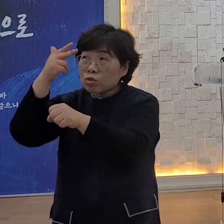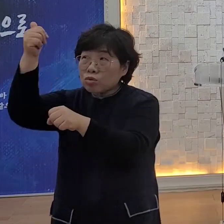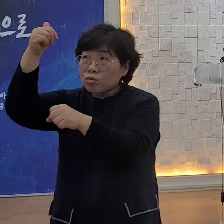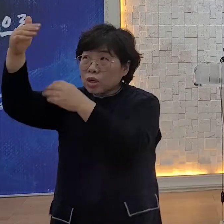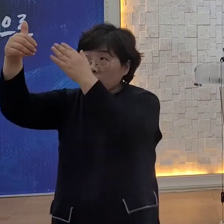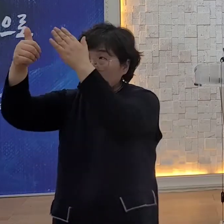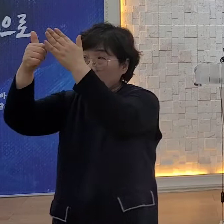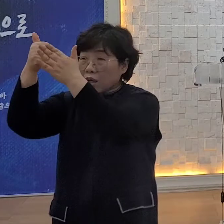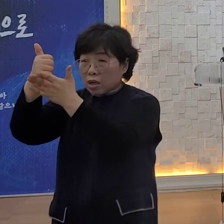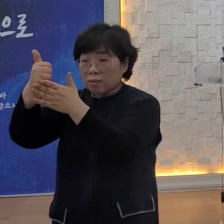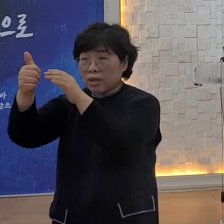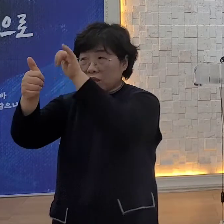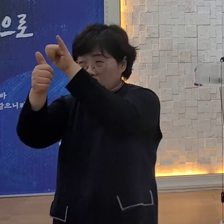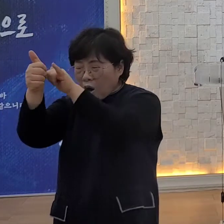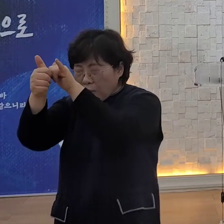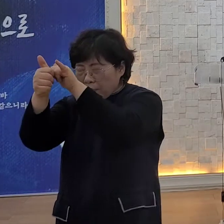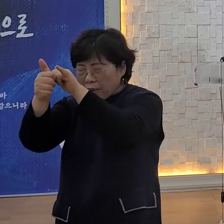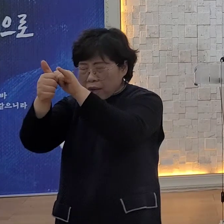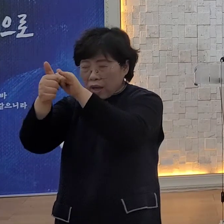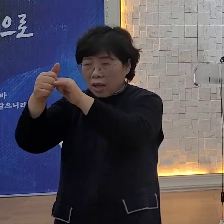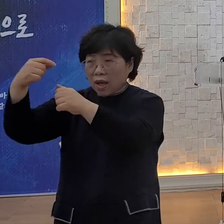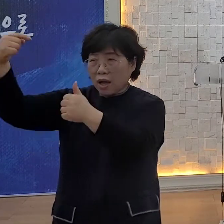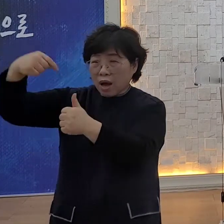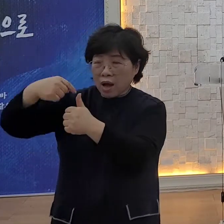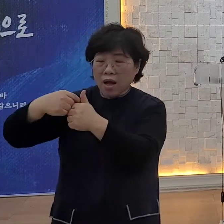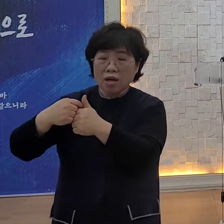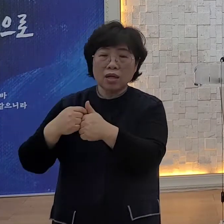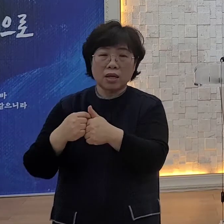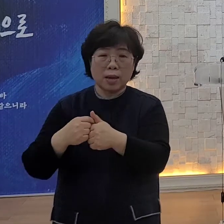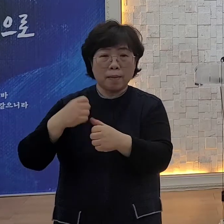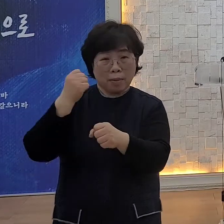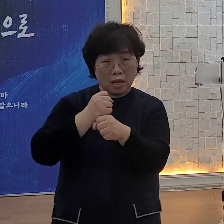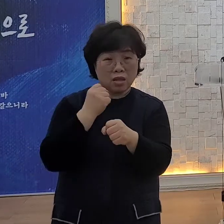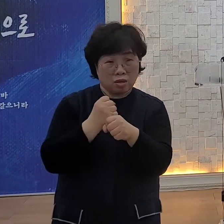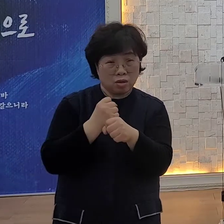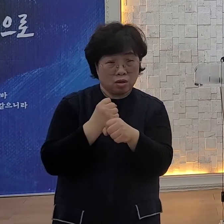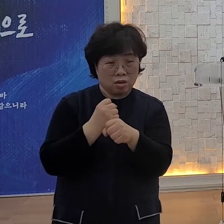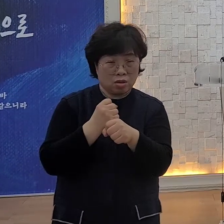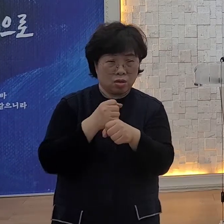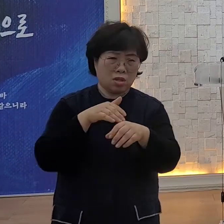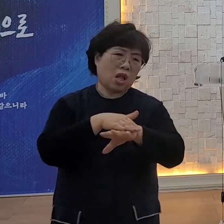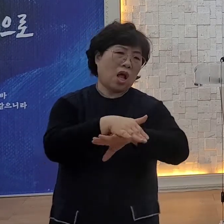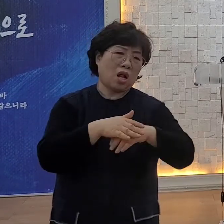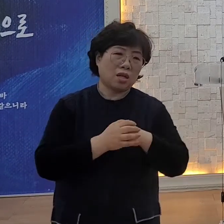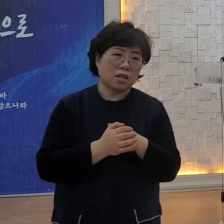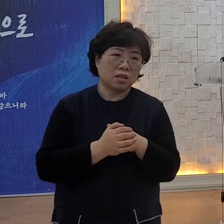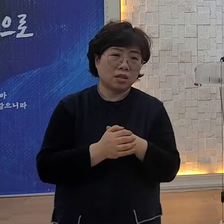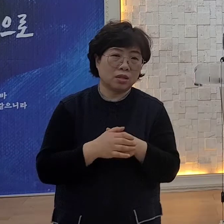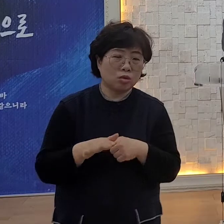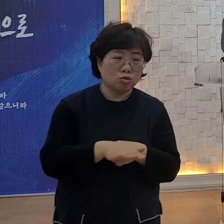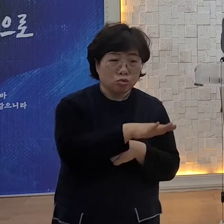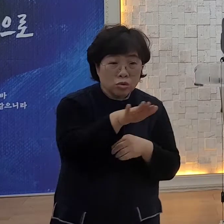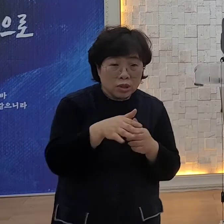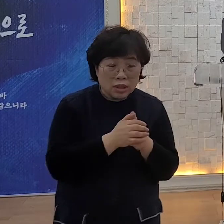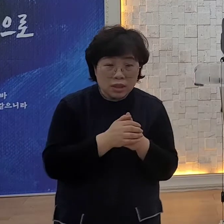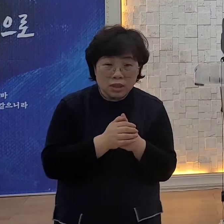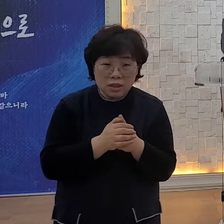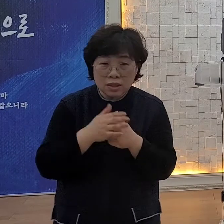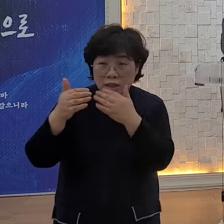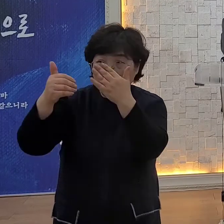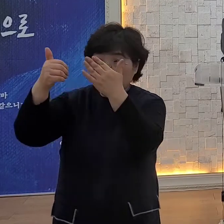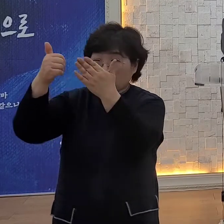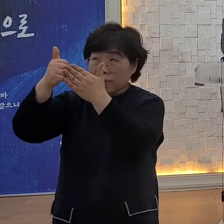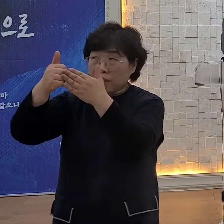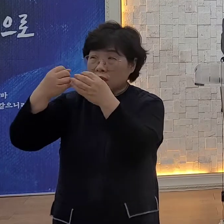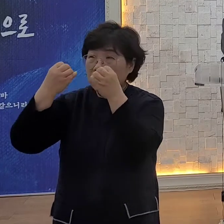만들어. 이게 우리 인간의 매뉴얼입니다. 사용설명서. 하나님이